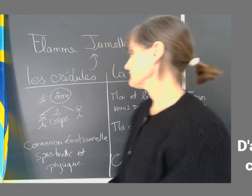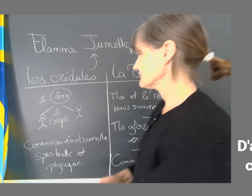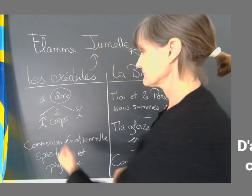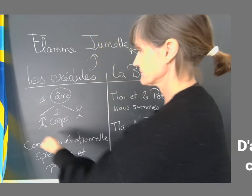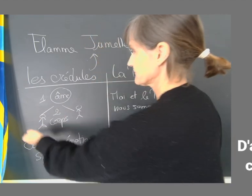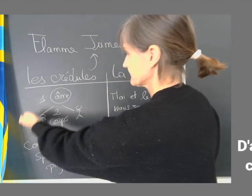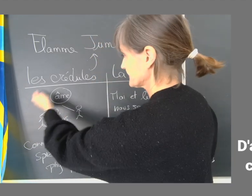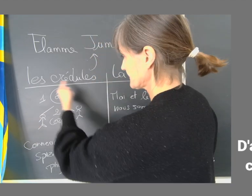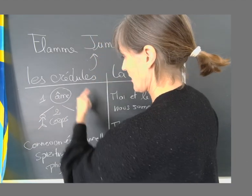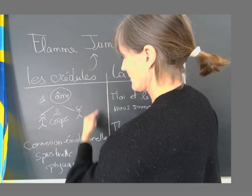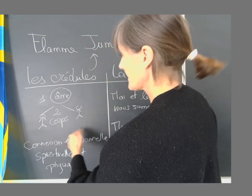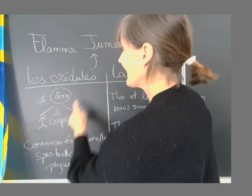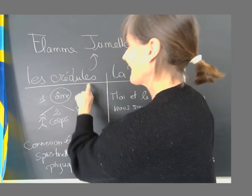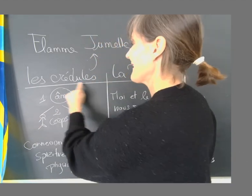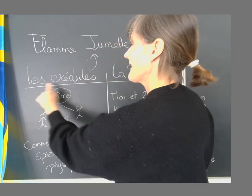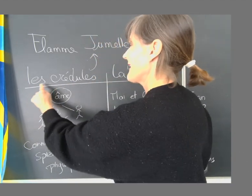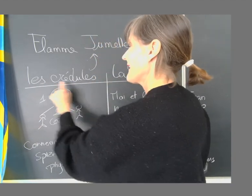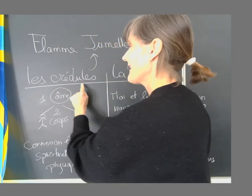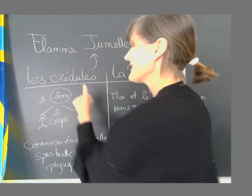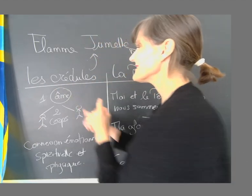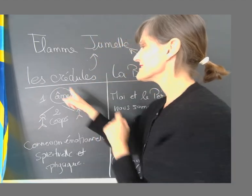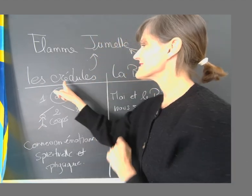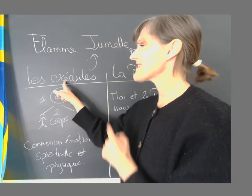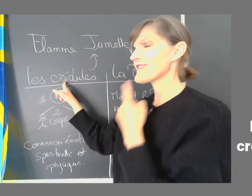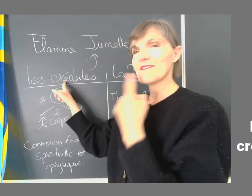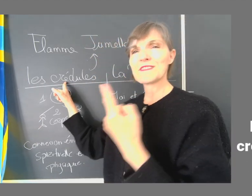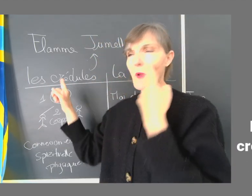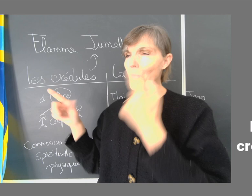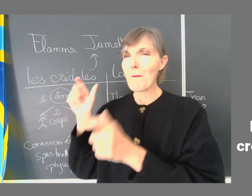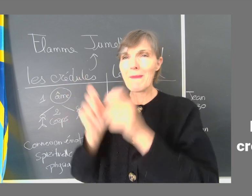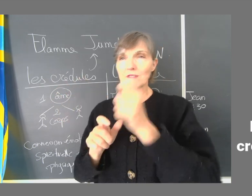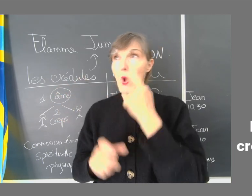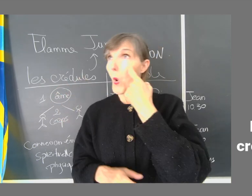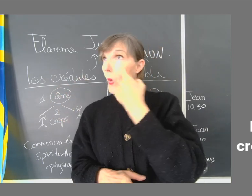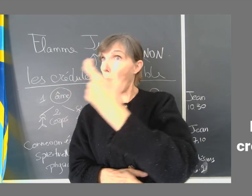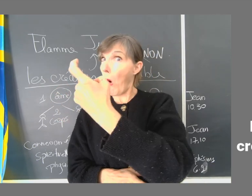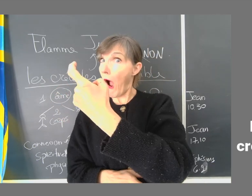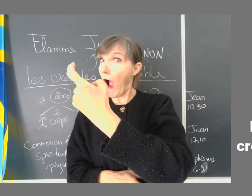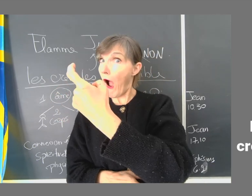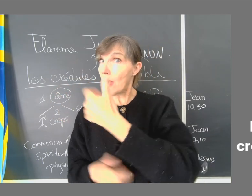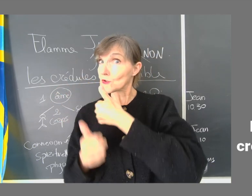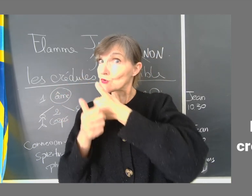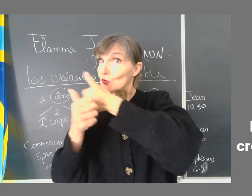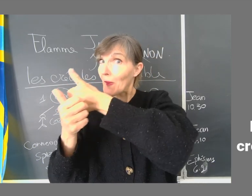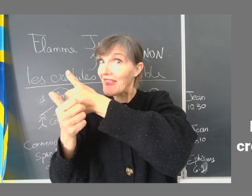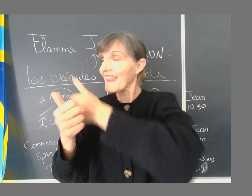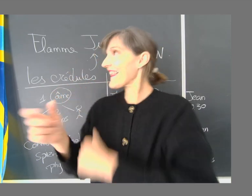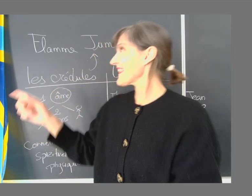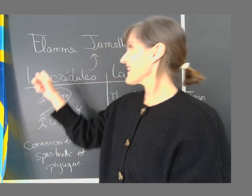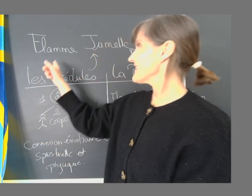ce que dit internet pour moi c'est les crédules c'est à dire les personnes qui croient